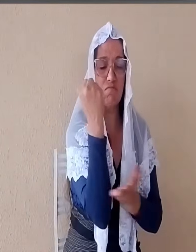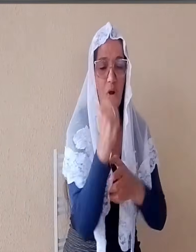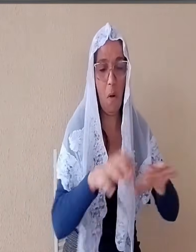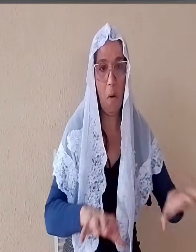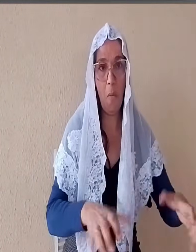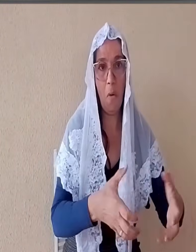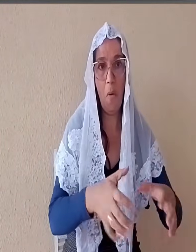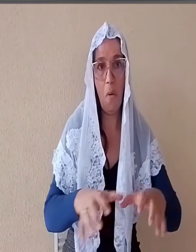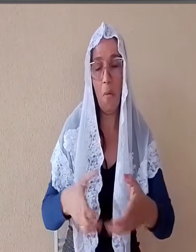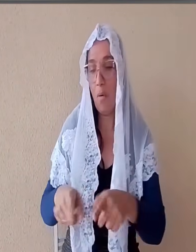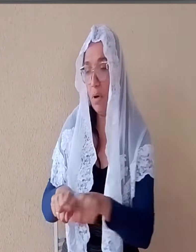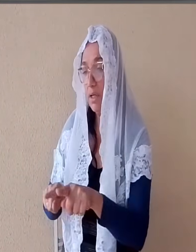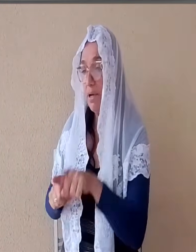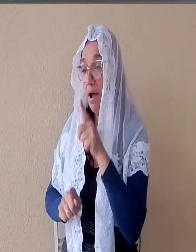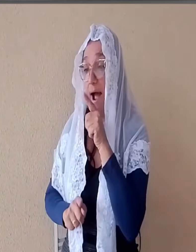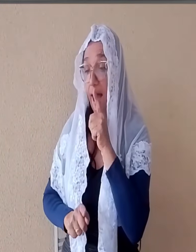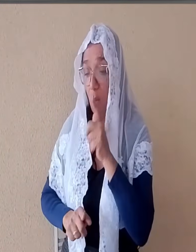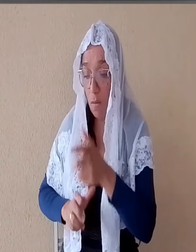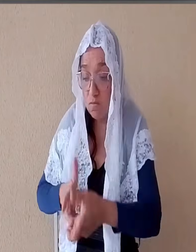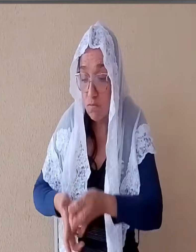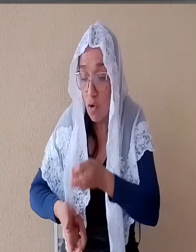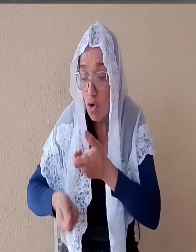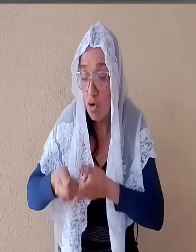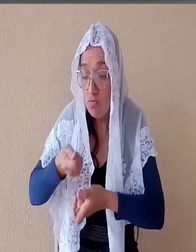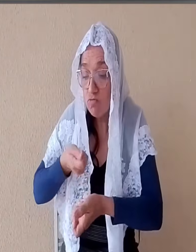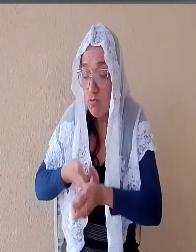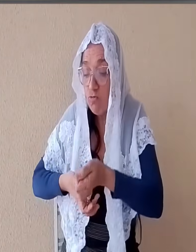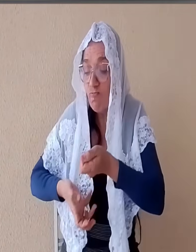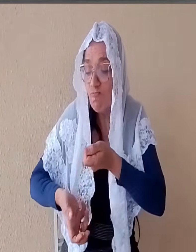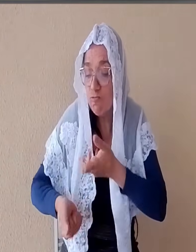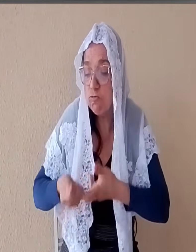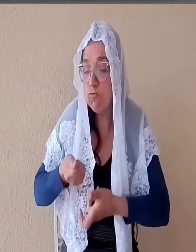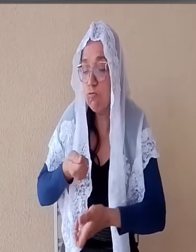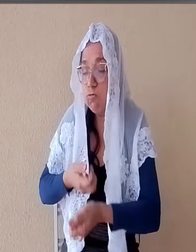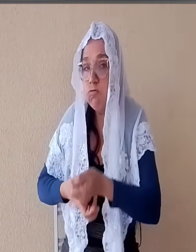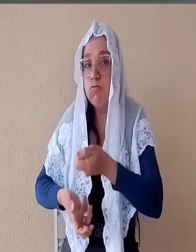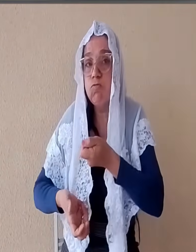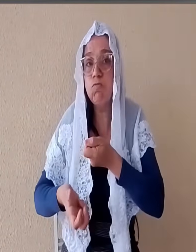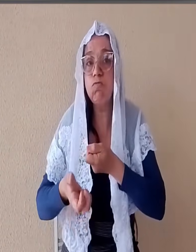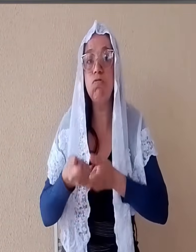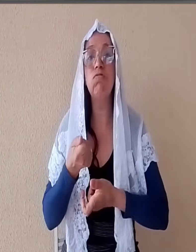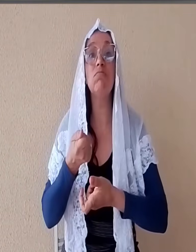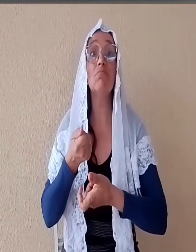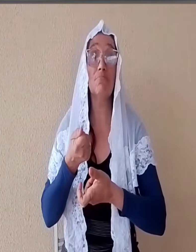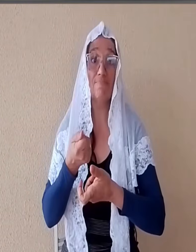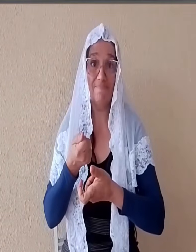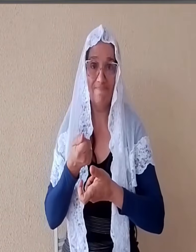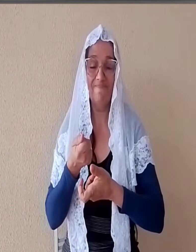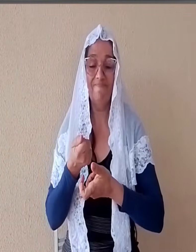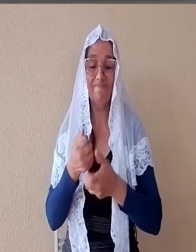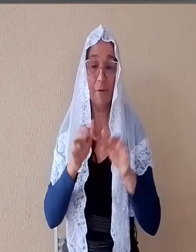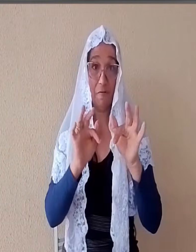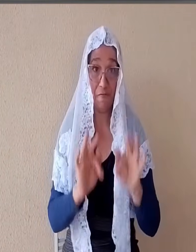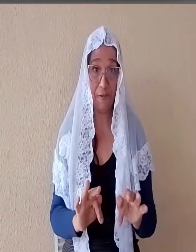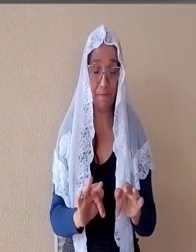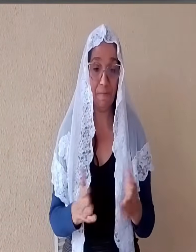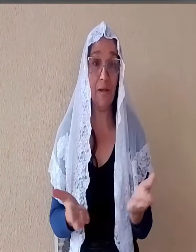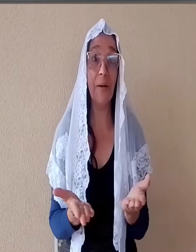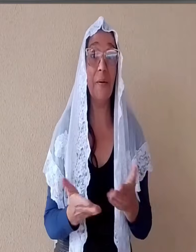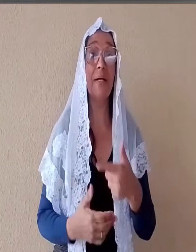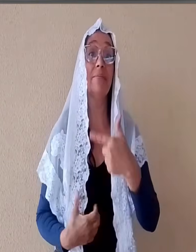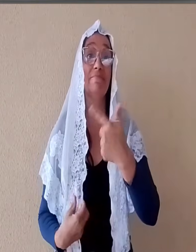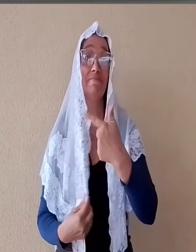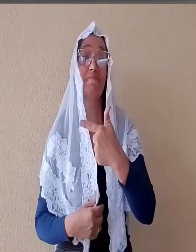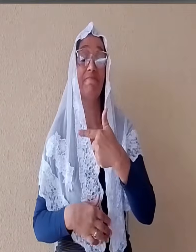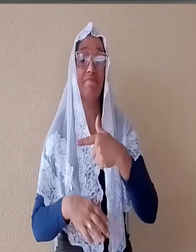E 21 de 2 Samuel. Os irmãos que estão em casa, 21 de